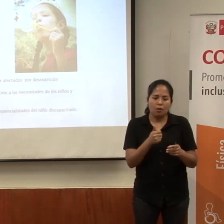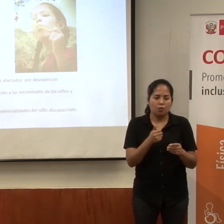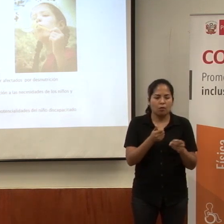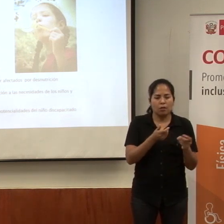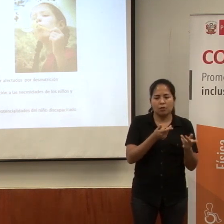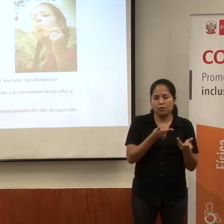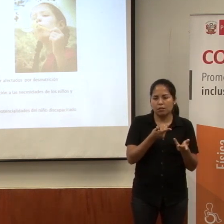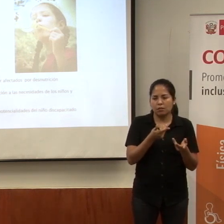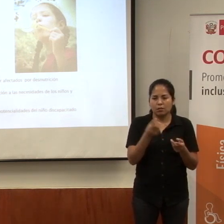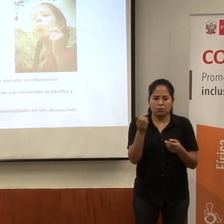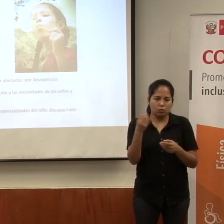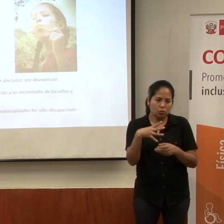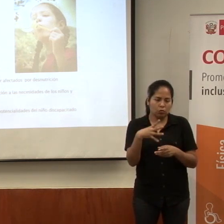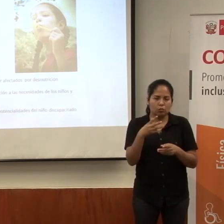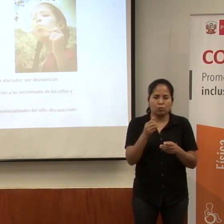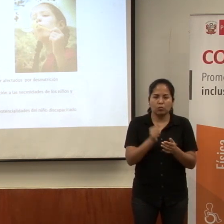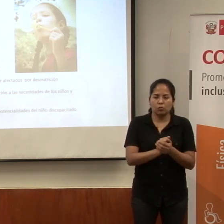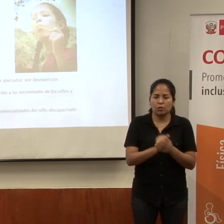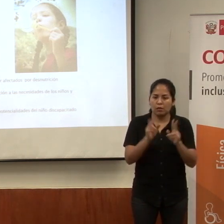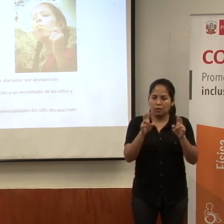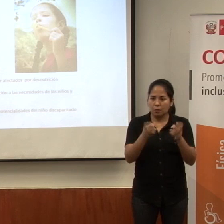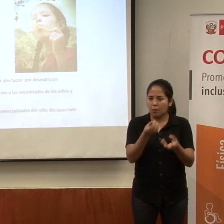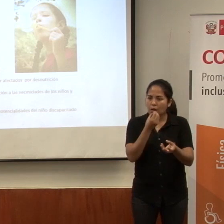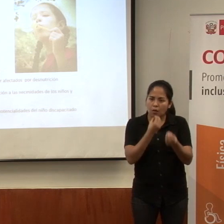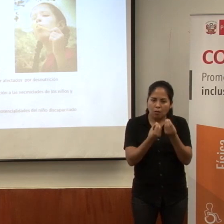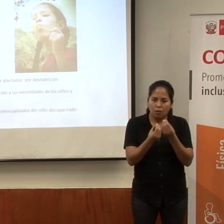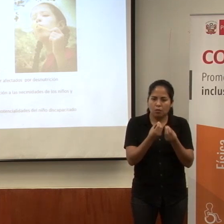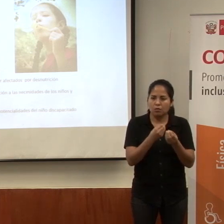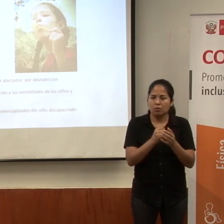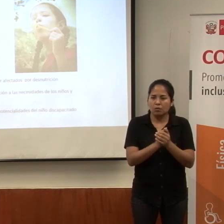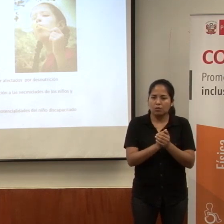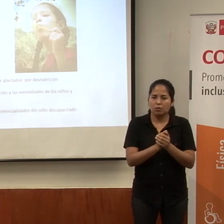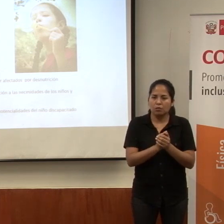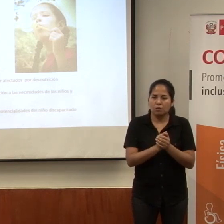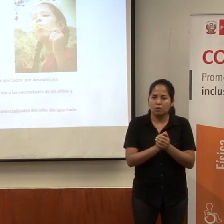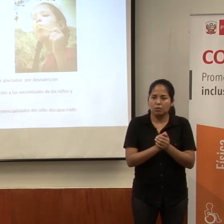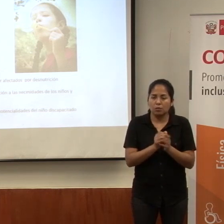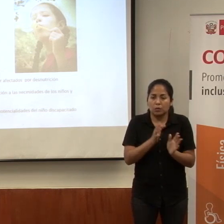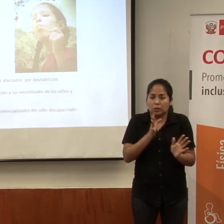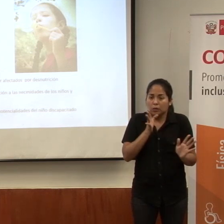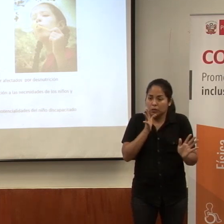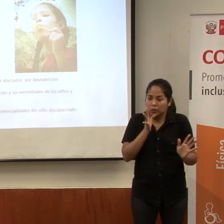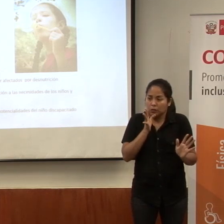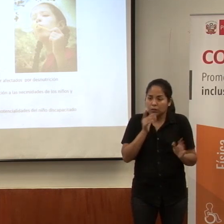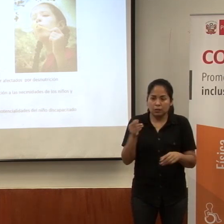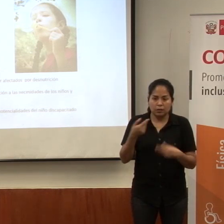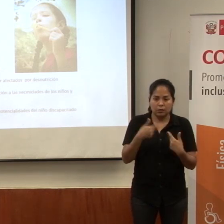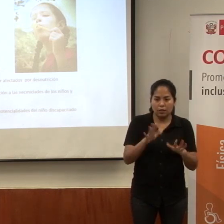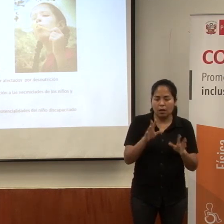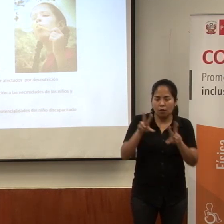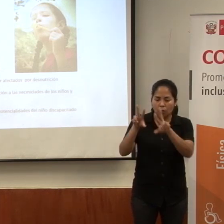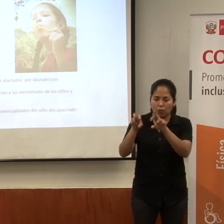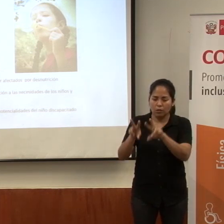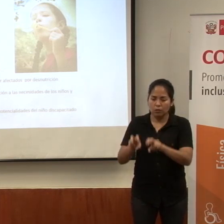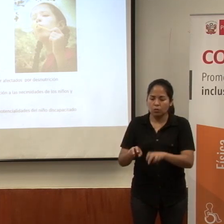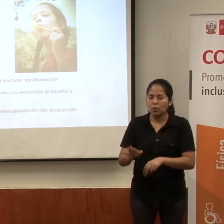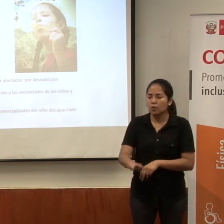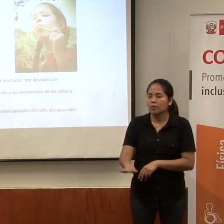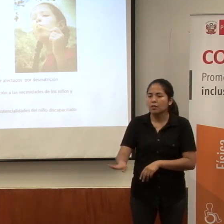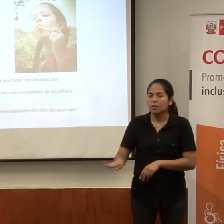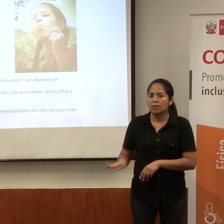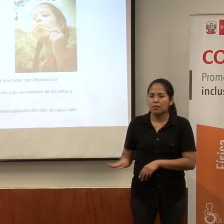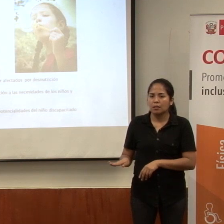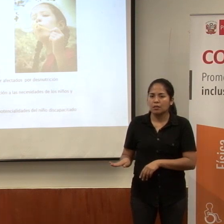las inmunizaciones, la nutrición. Yo no sé, por ejemplo, si tenemos un estudio, si entre los niños